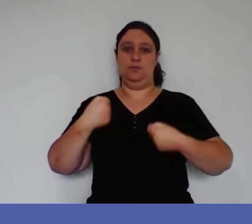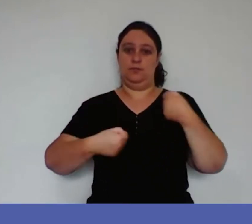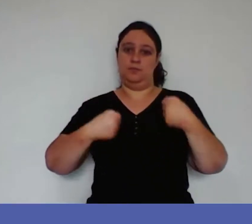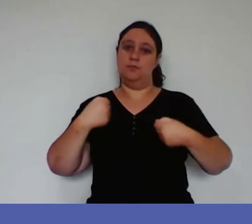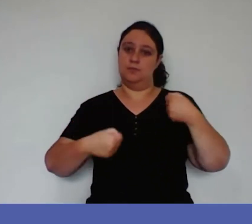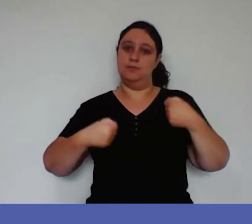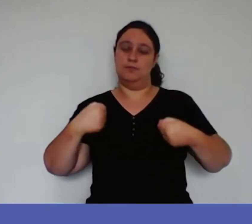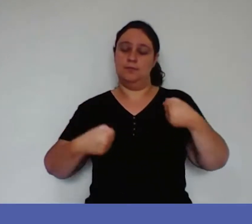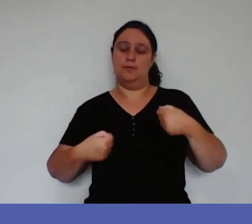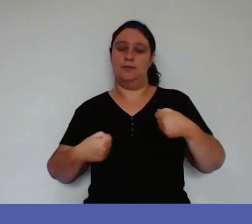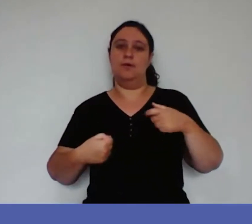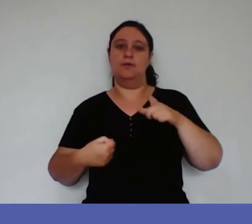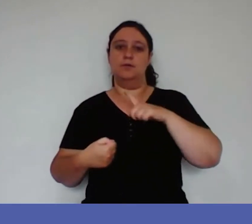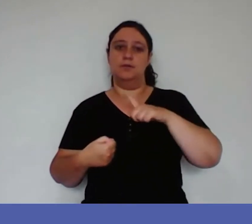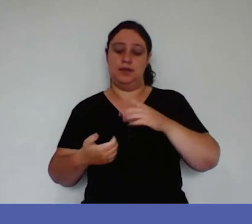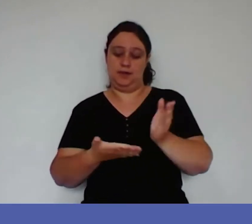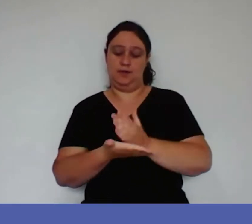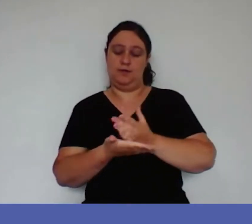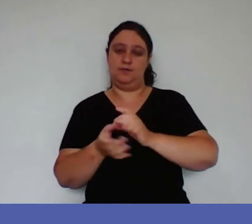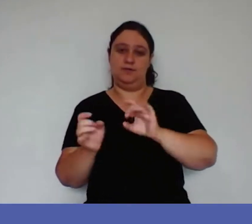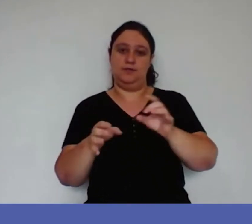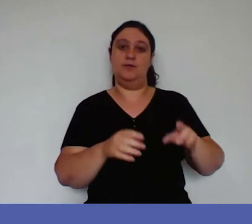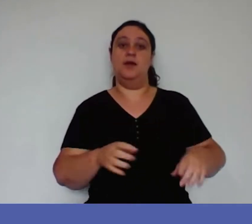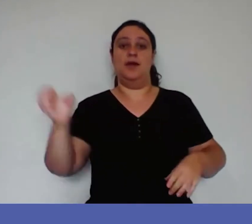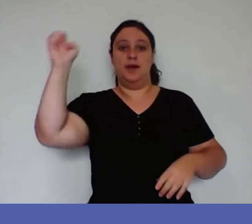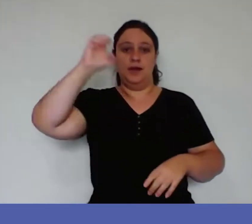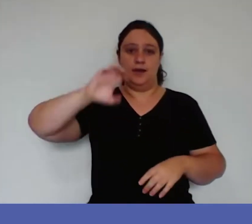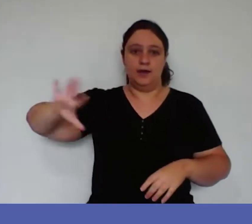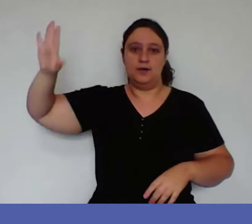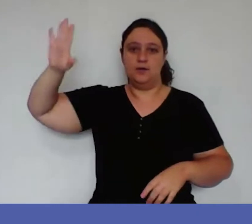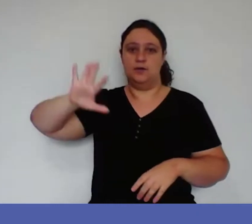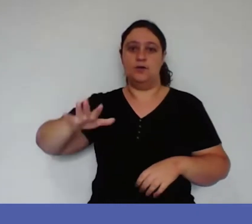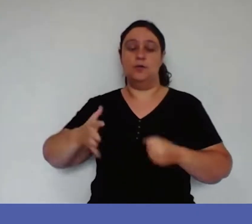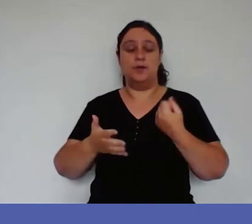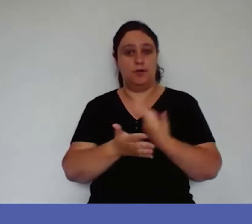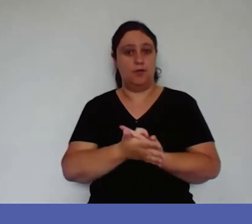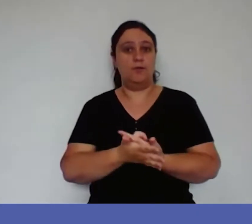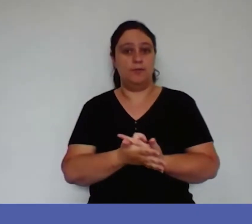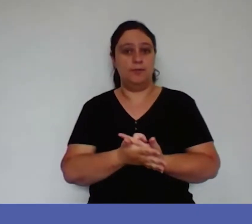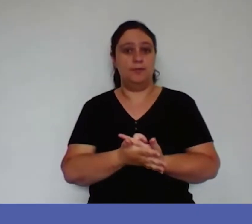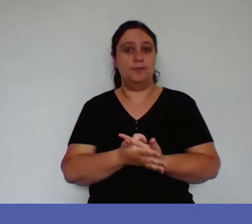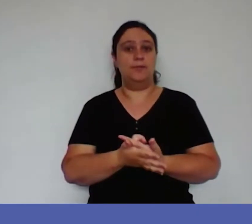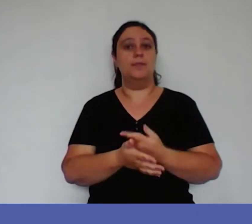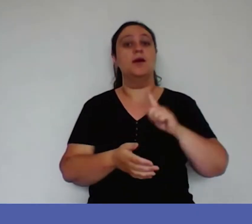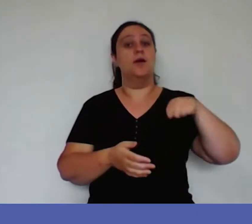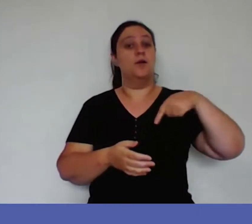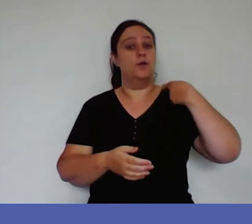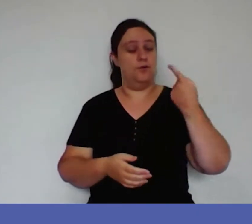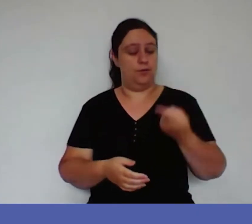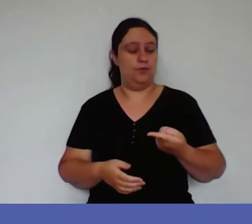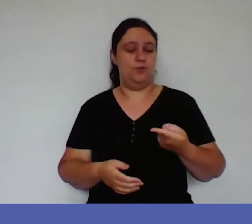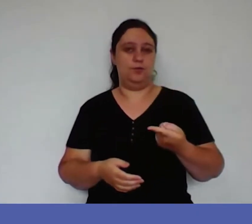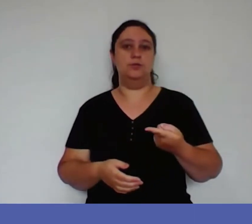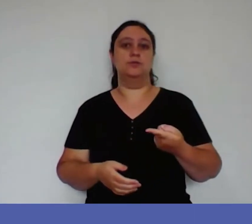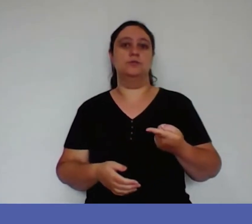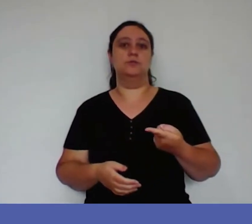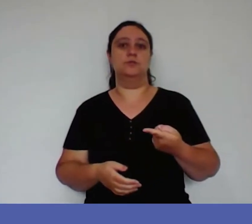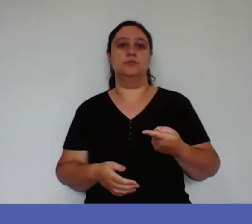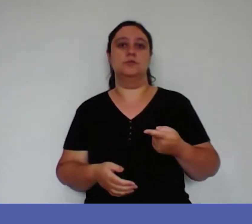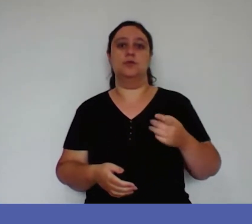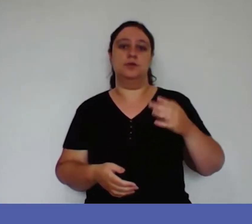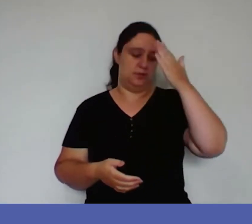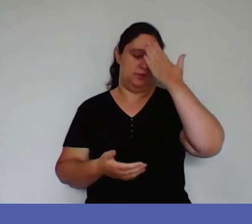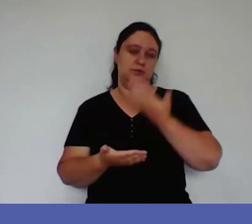e na Europa estamos já adquirindo mais um. Nós cremos que logo também em Angola queremos ter um,